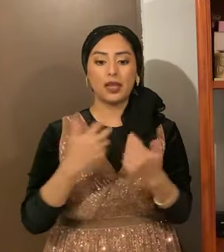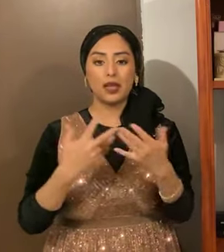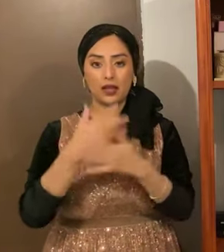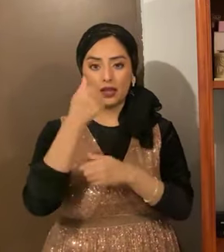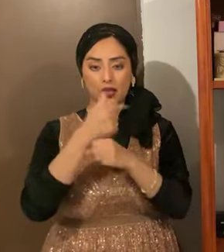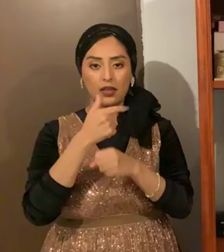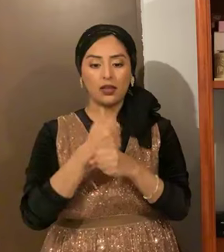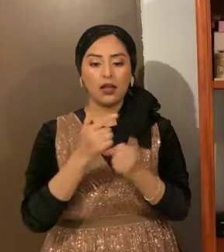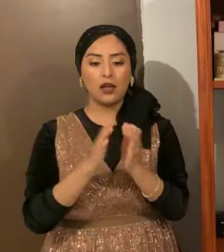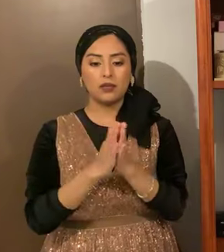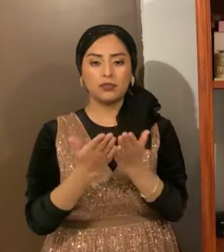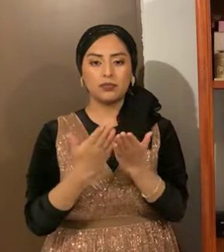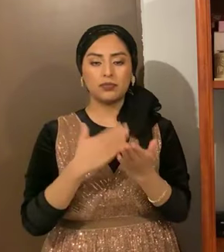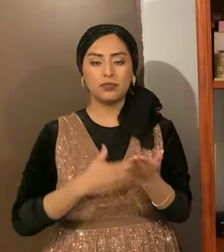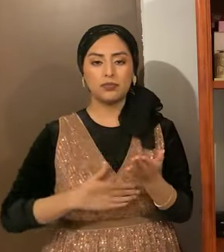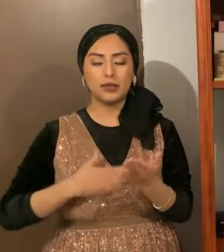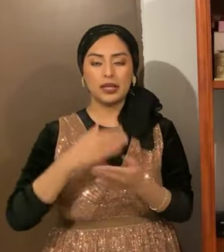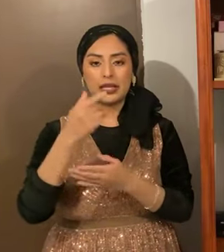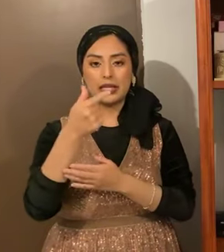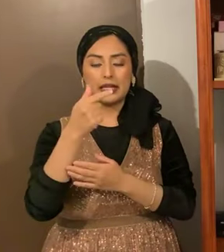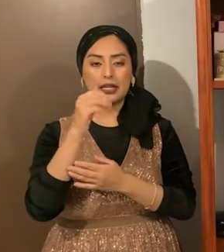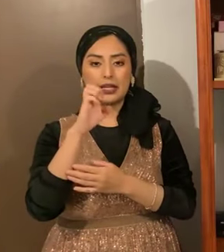nuevecitos, abran su Biblia en Génesis